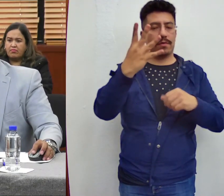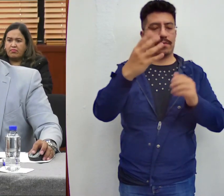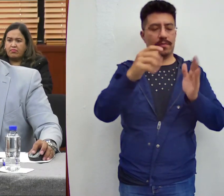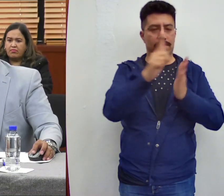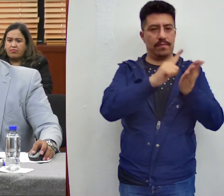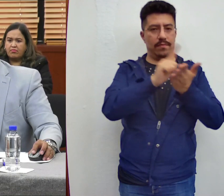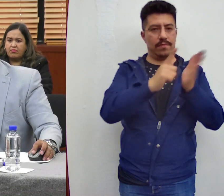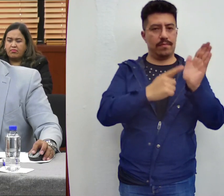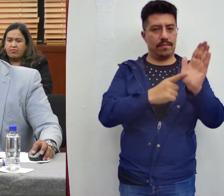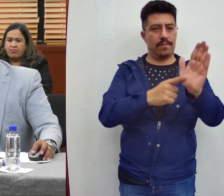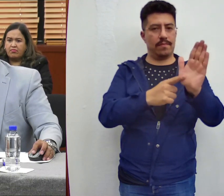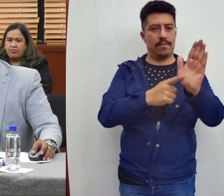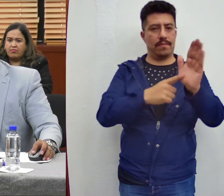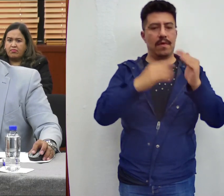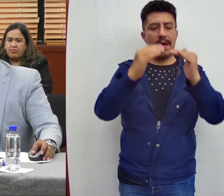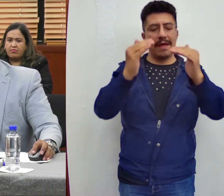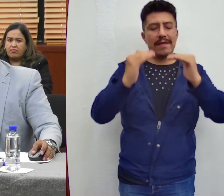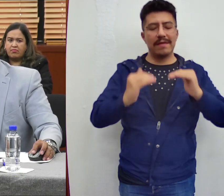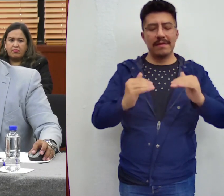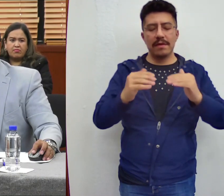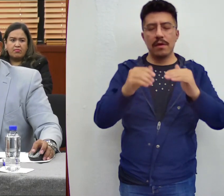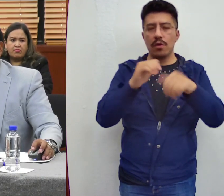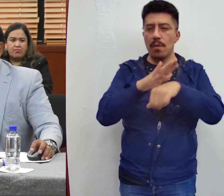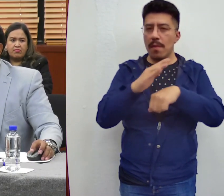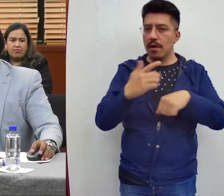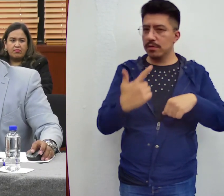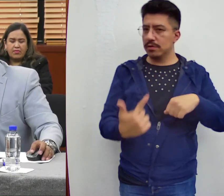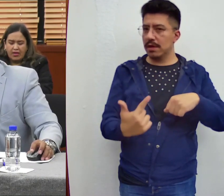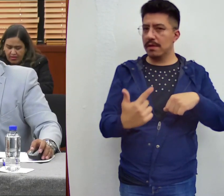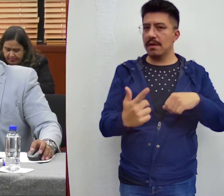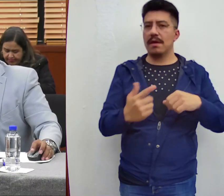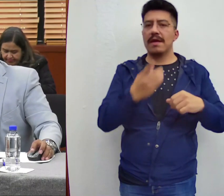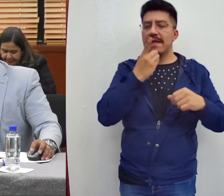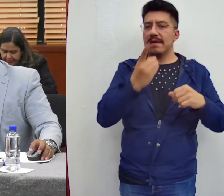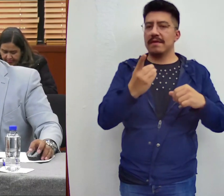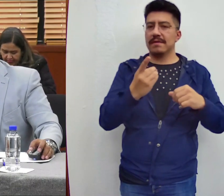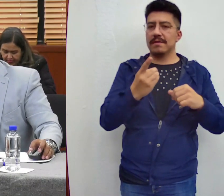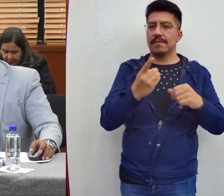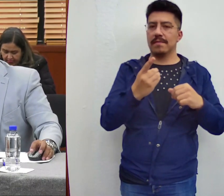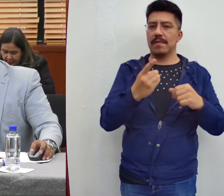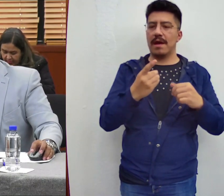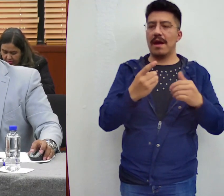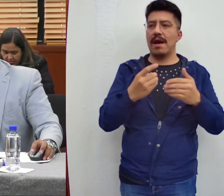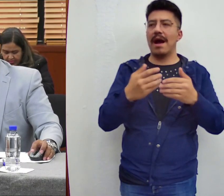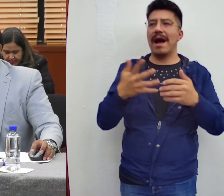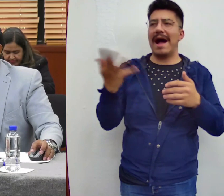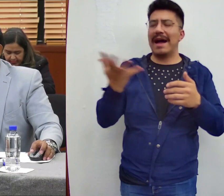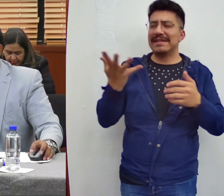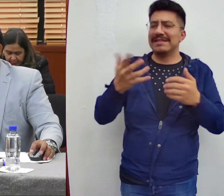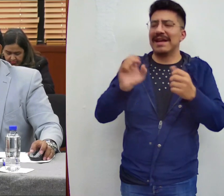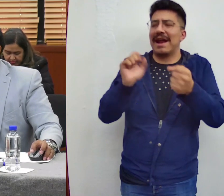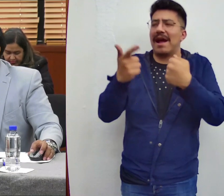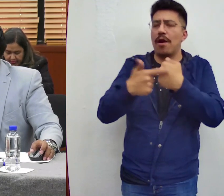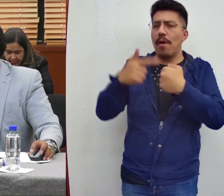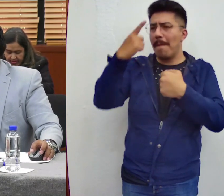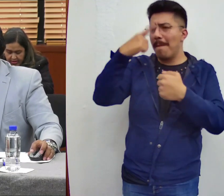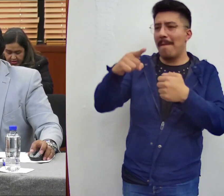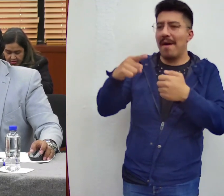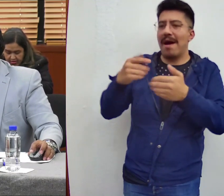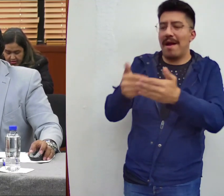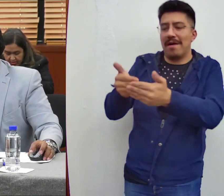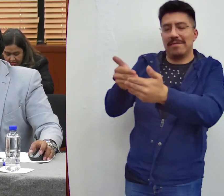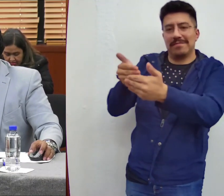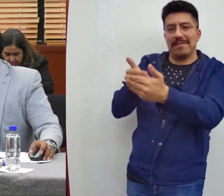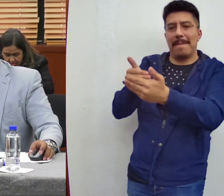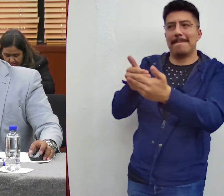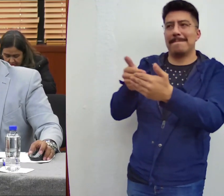su fracción séptima habla de realizar campañas para prevenir la discapacidad. Esta es otra mención que ya habíamos hecho